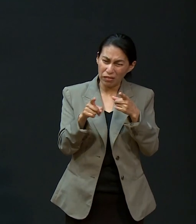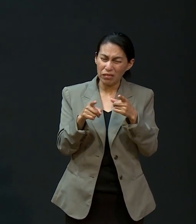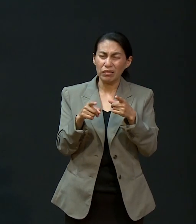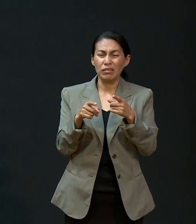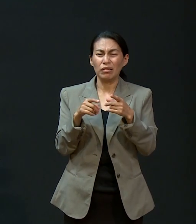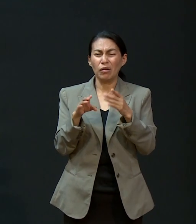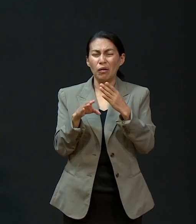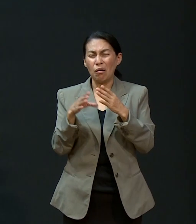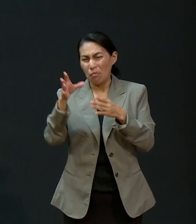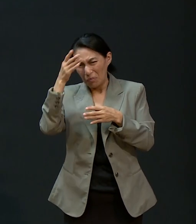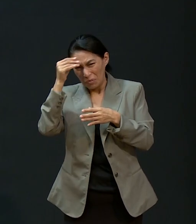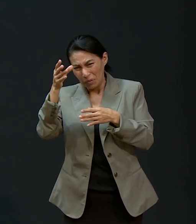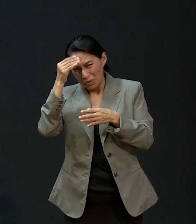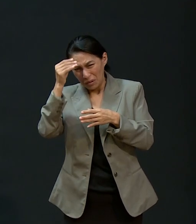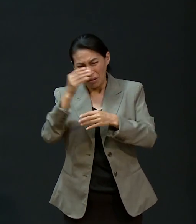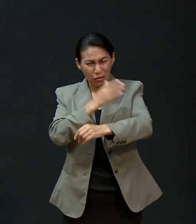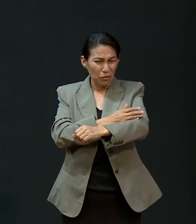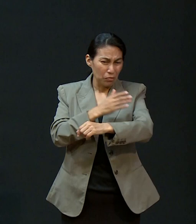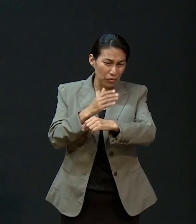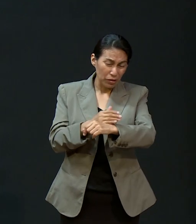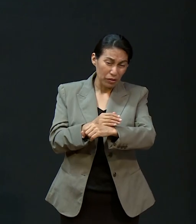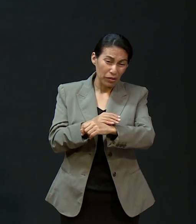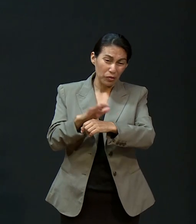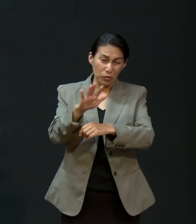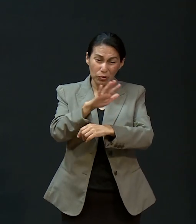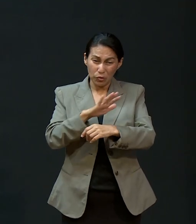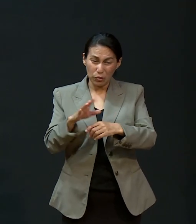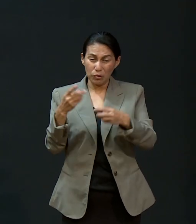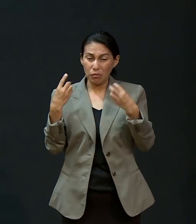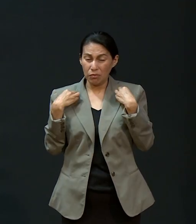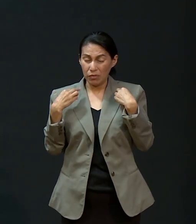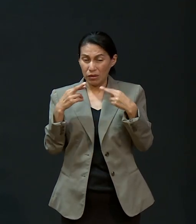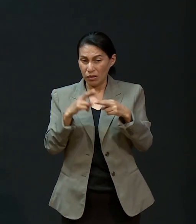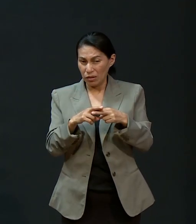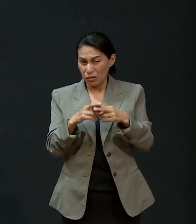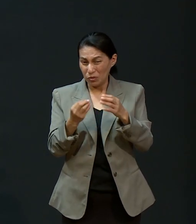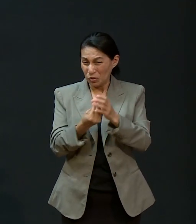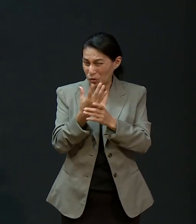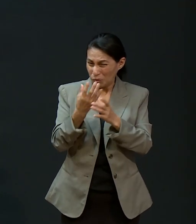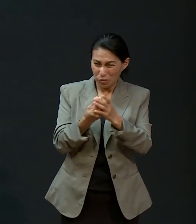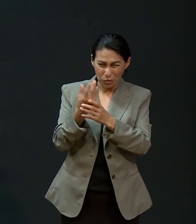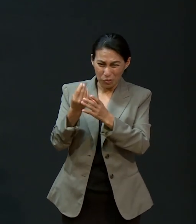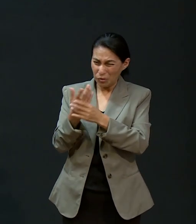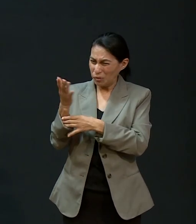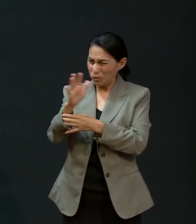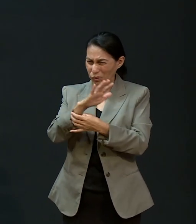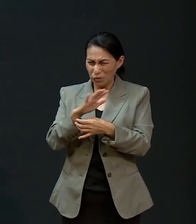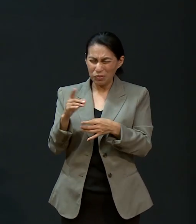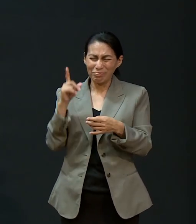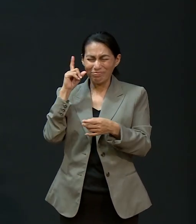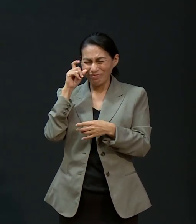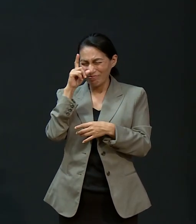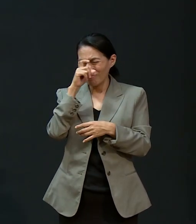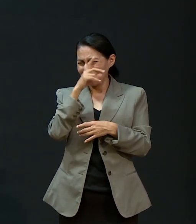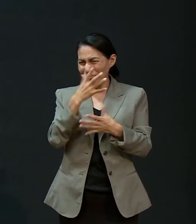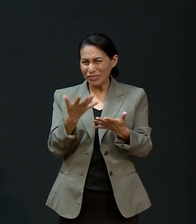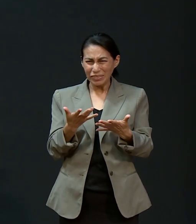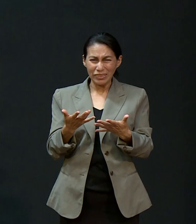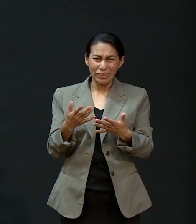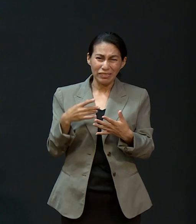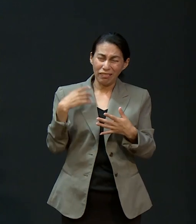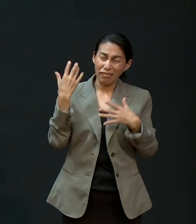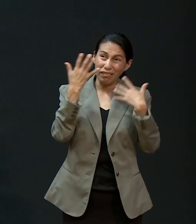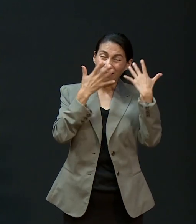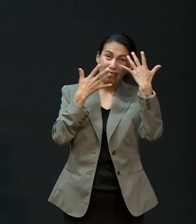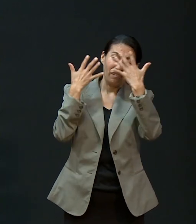nuevo nivel académico, nuevo grupo de compañeros, nuevos profesores, un nuevo ambiente. Entonces fue un